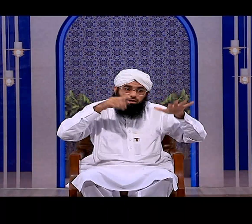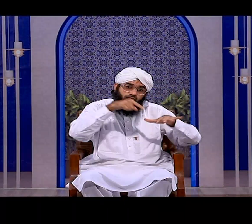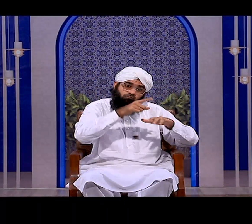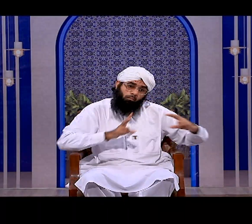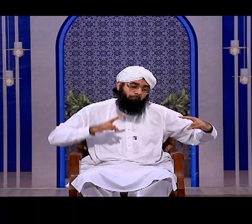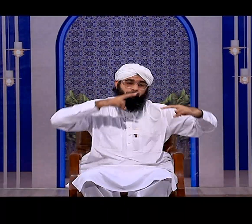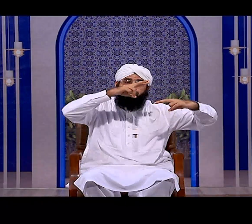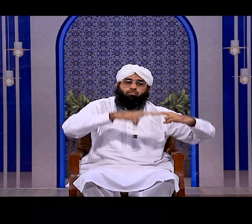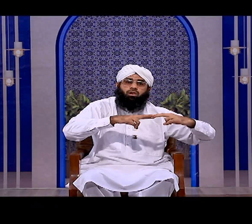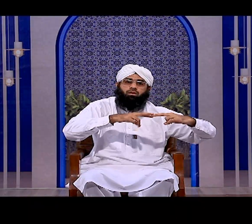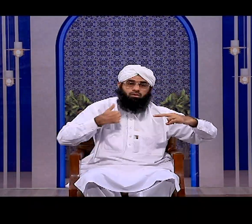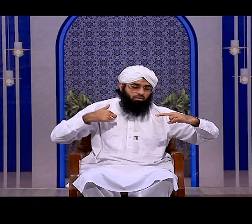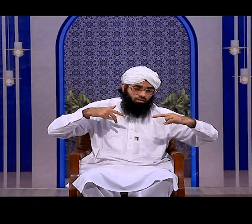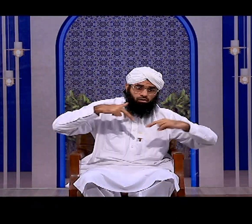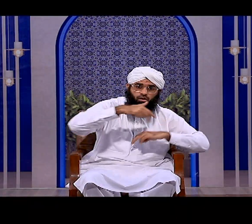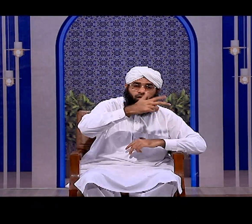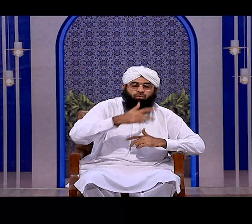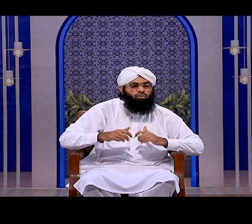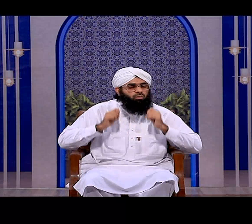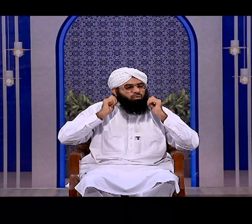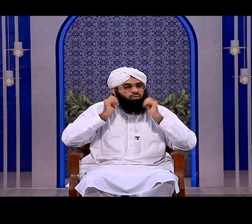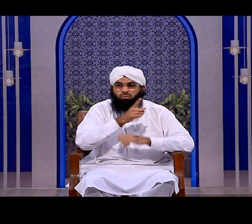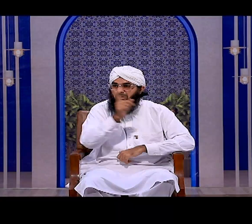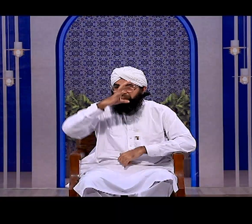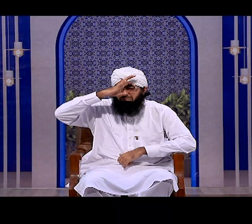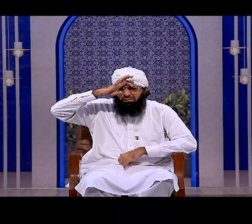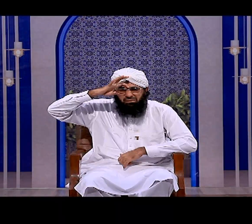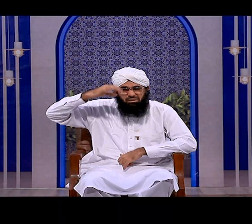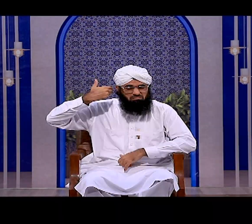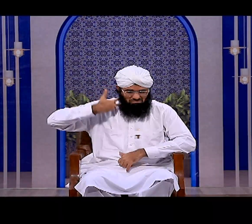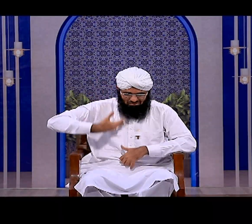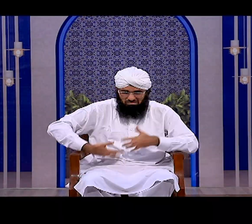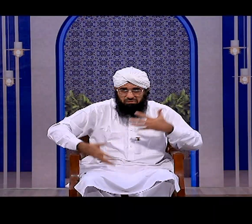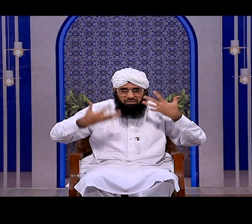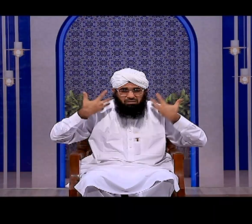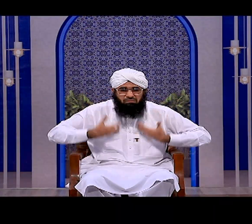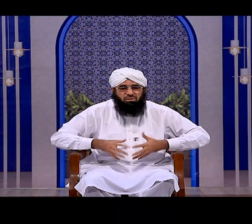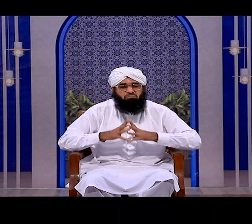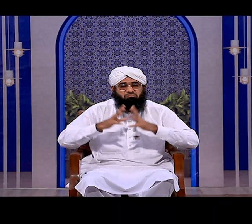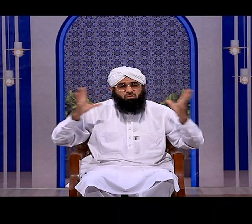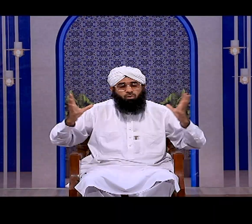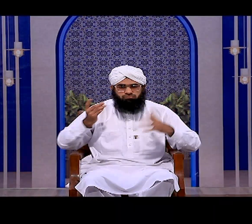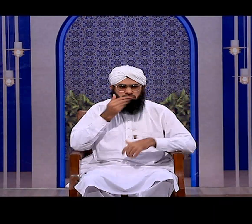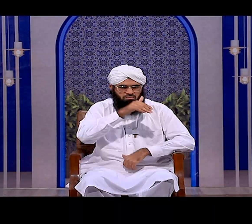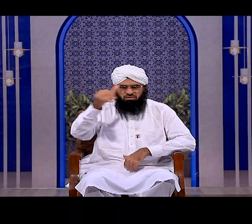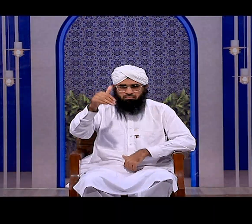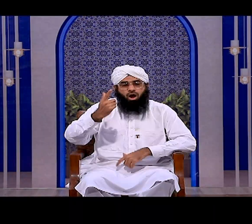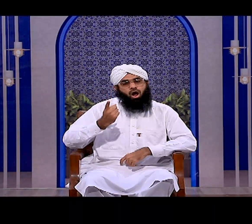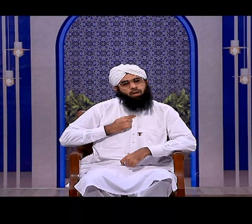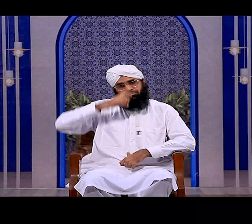تیز، اندھیرے میں ڈوبا ہوا پل سے رات رکھ دیا جائے گا۔ سامنا قہر کا ہوگا، لوگ پسینے سے شرابور